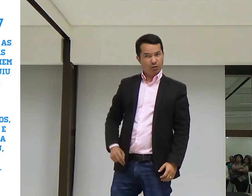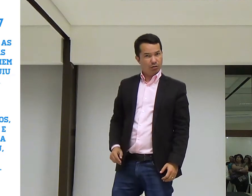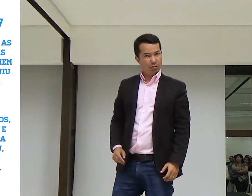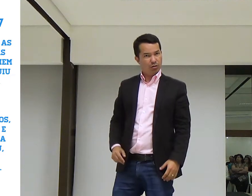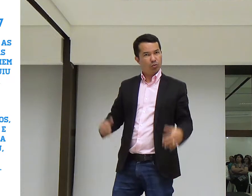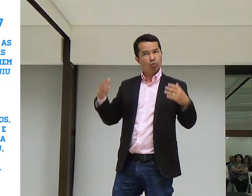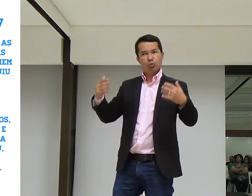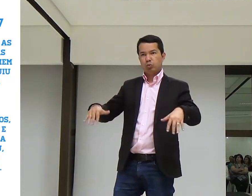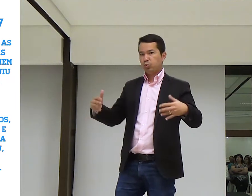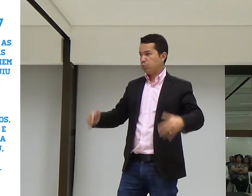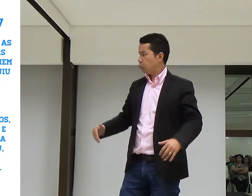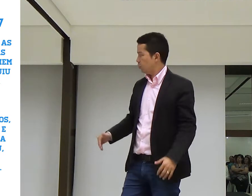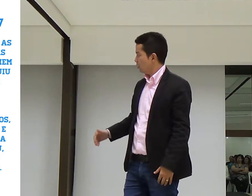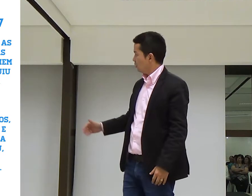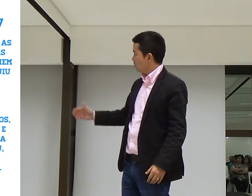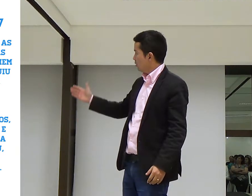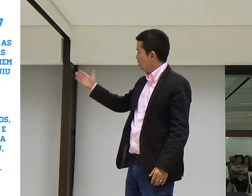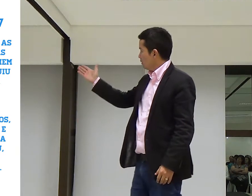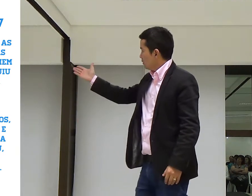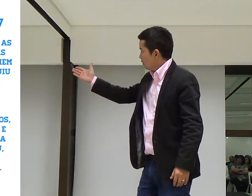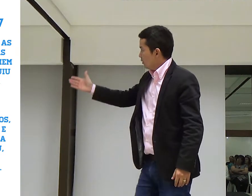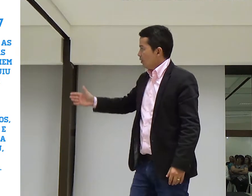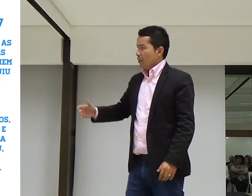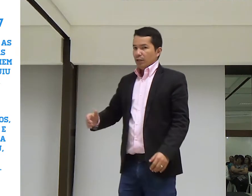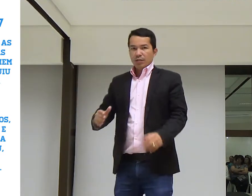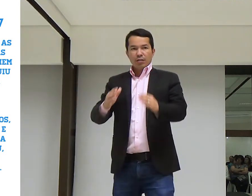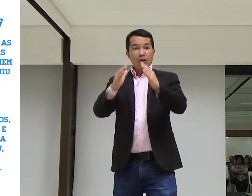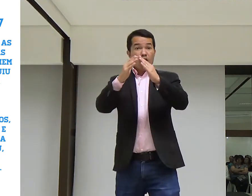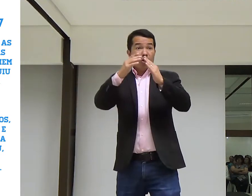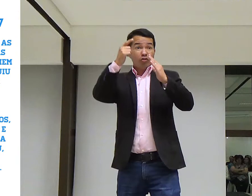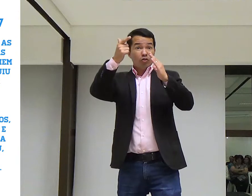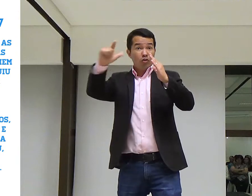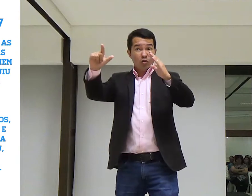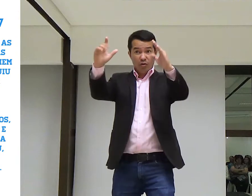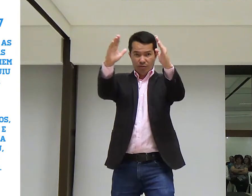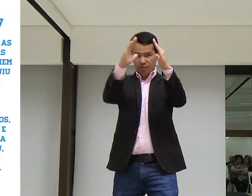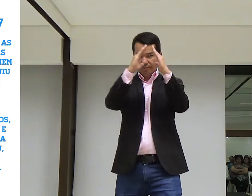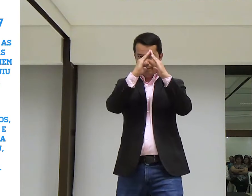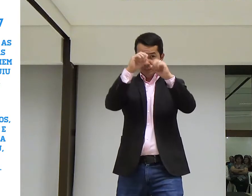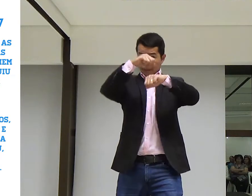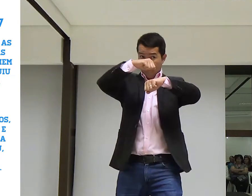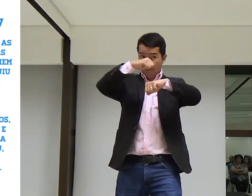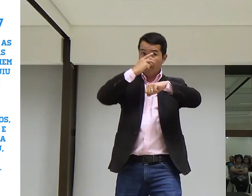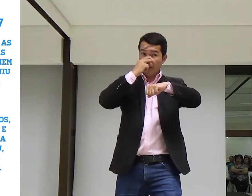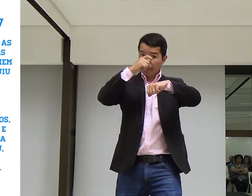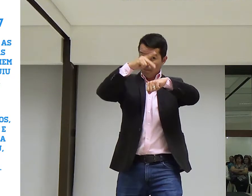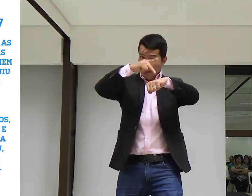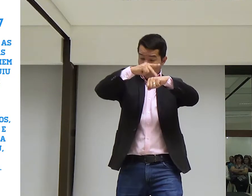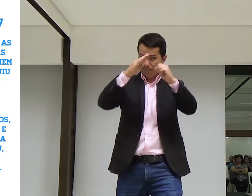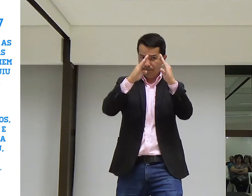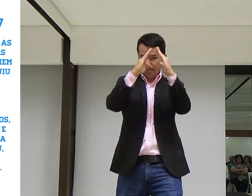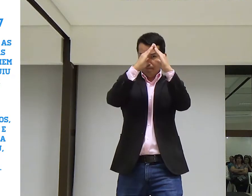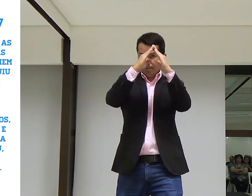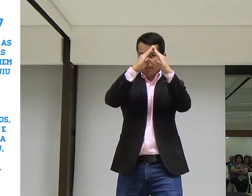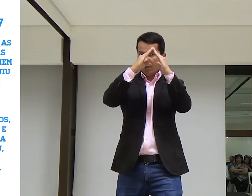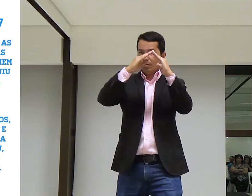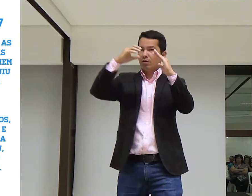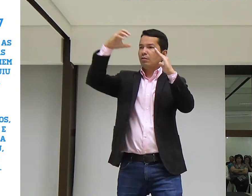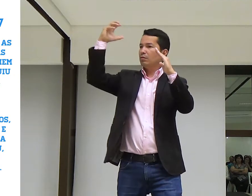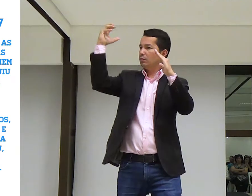firme e forte. Puxa! E então essa casa está sobre a rocha